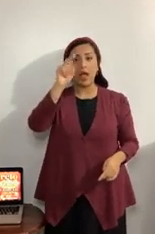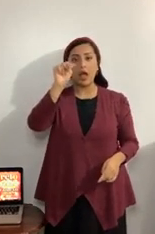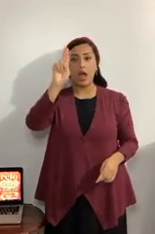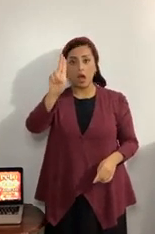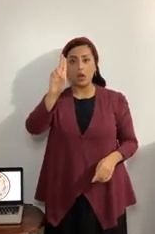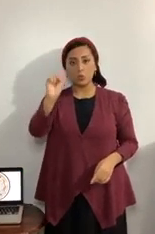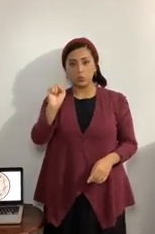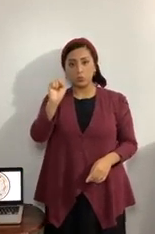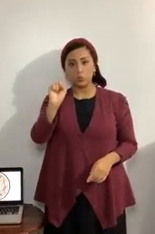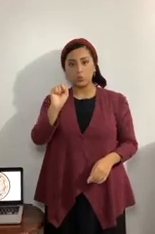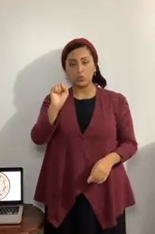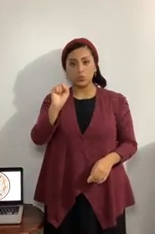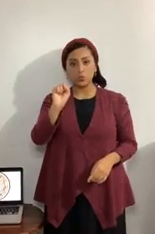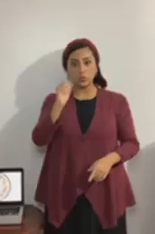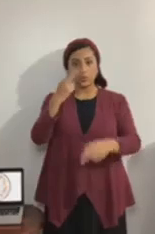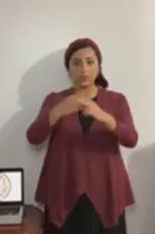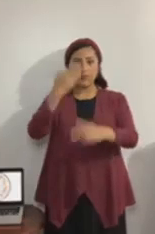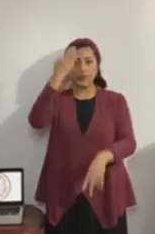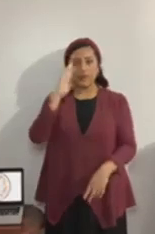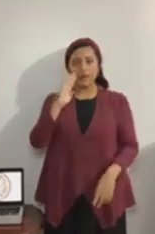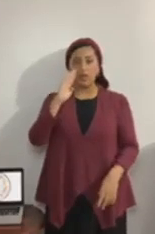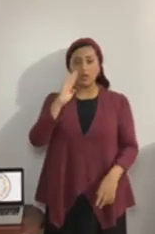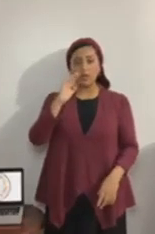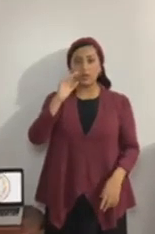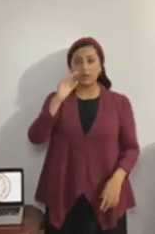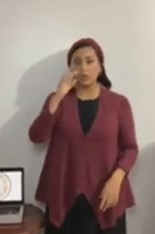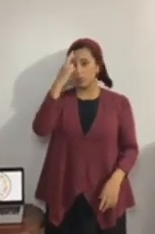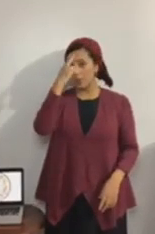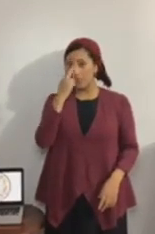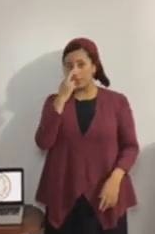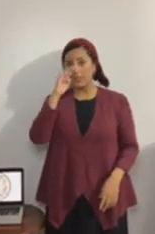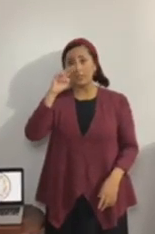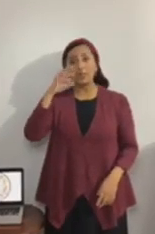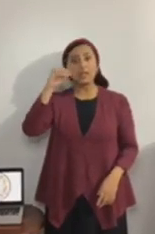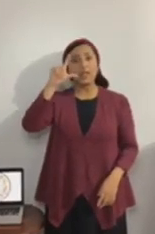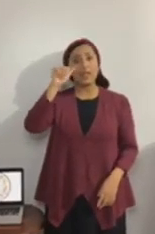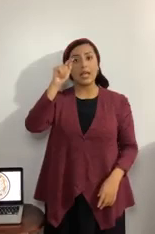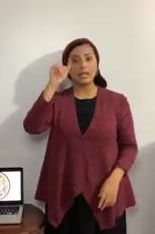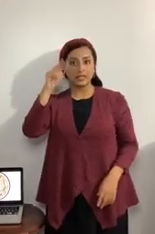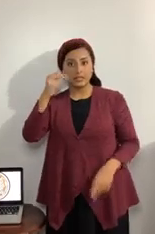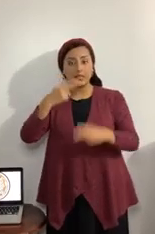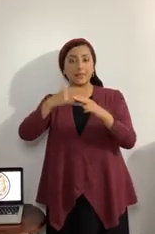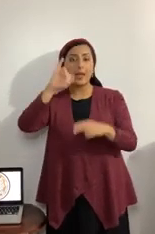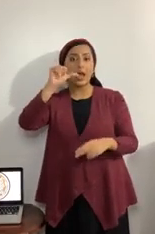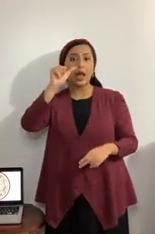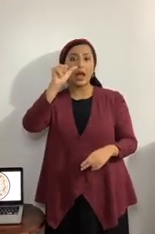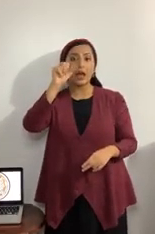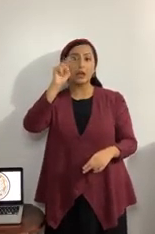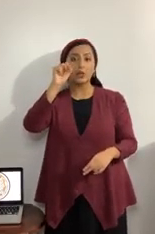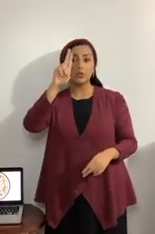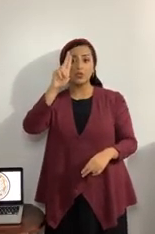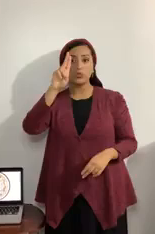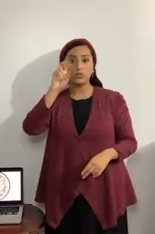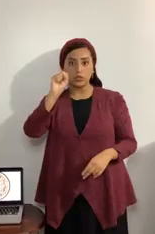Janus, el dios de los romanos. En latín, Janus, y era un dios de 2 caras.